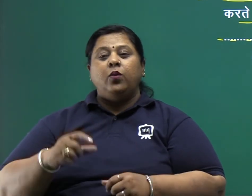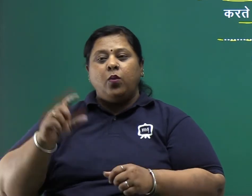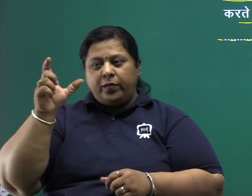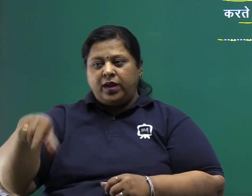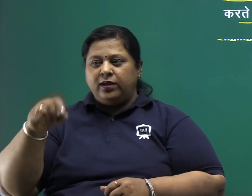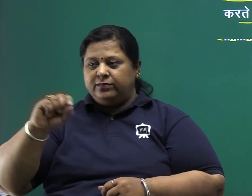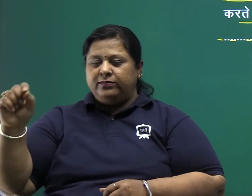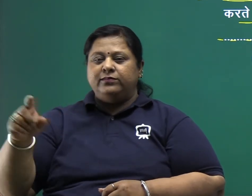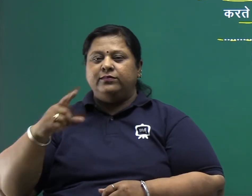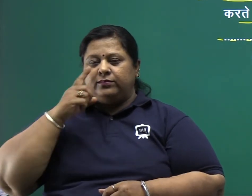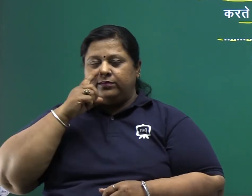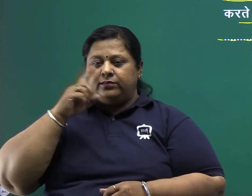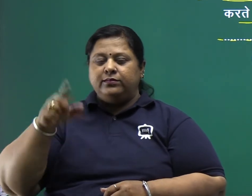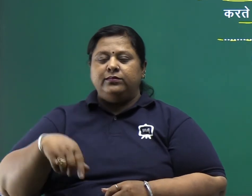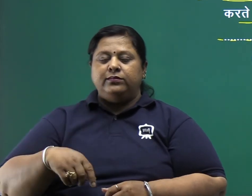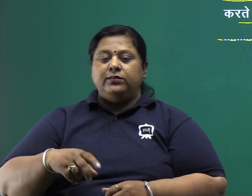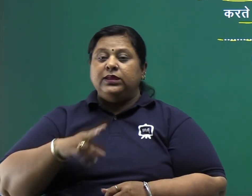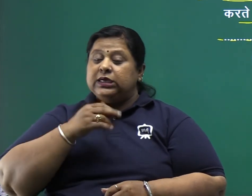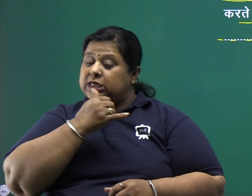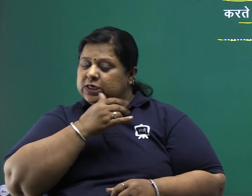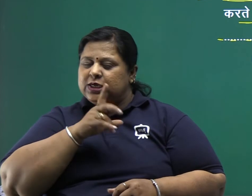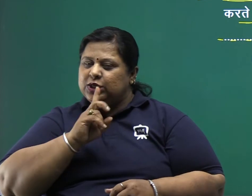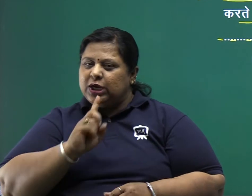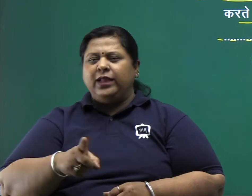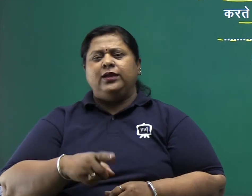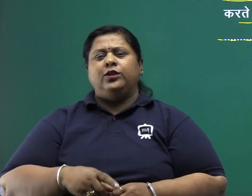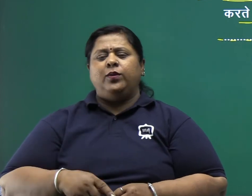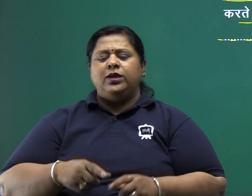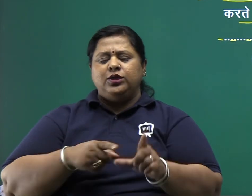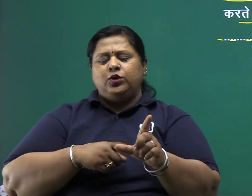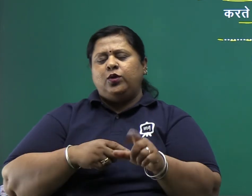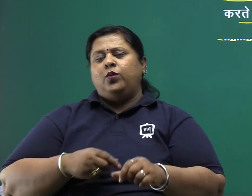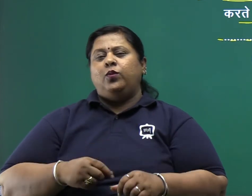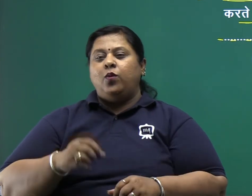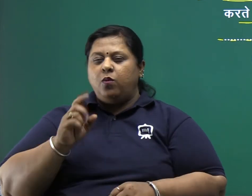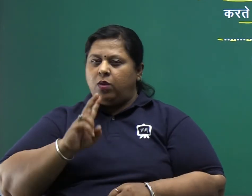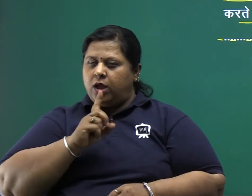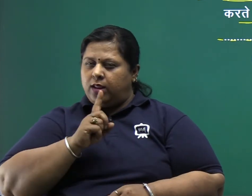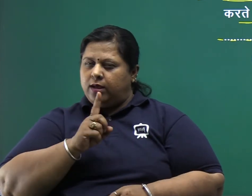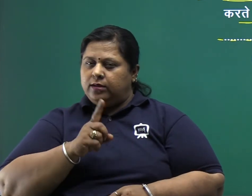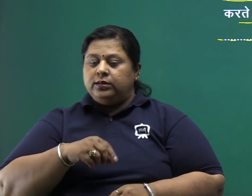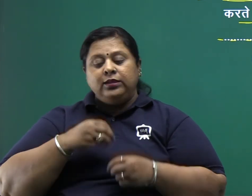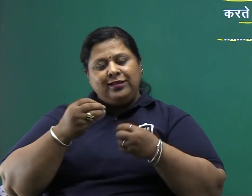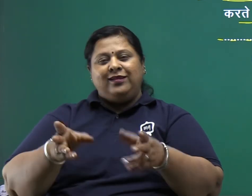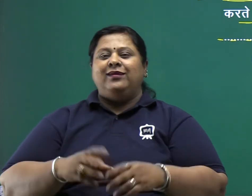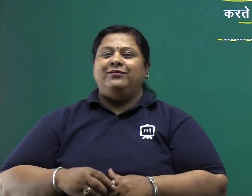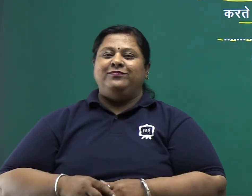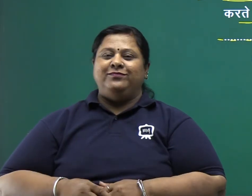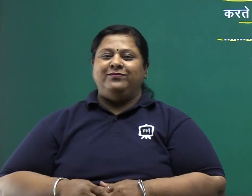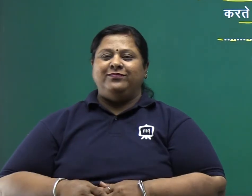गोपियाँ कृष्ण की शिकायत करते हुए यशोदा को उलाहना देती